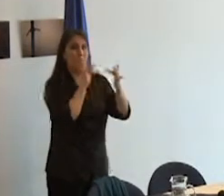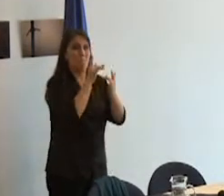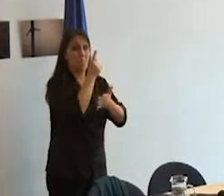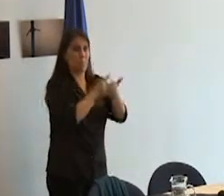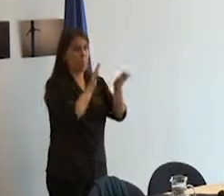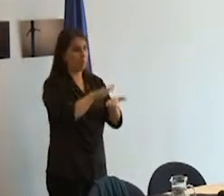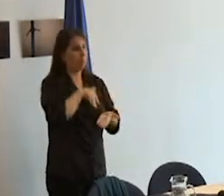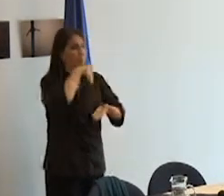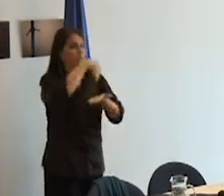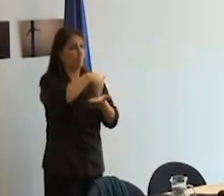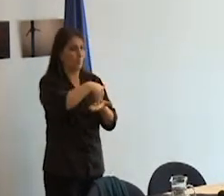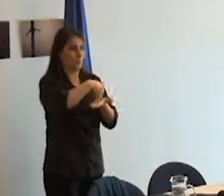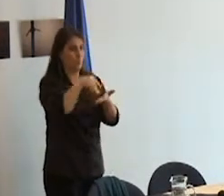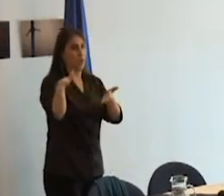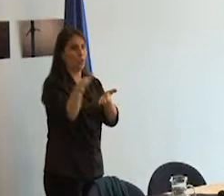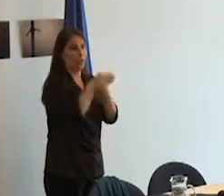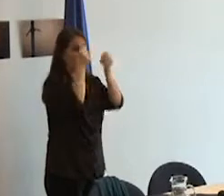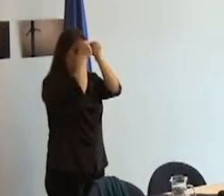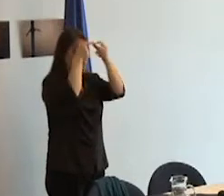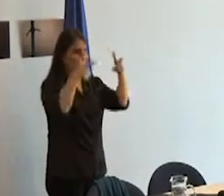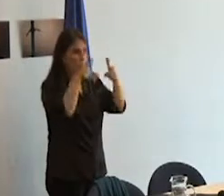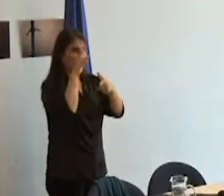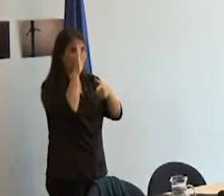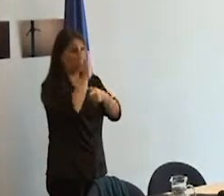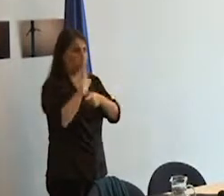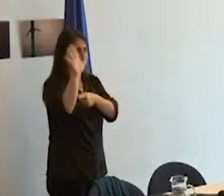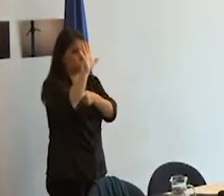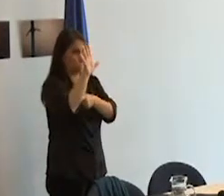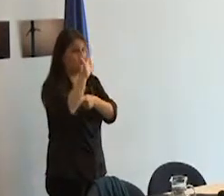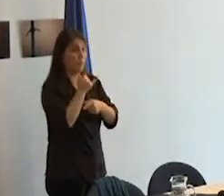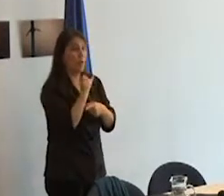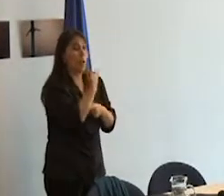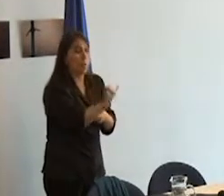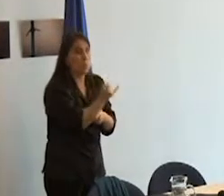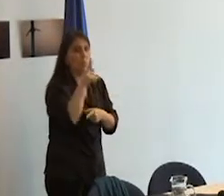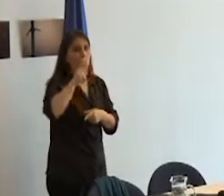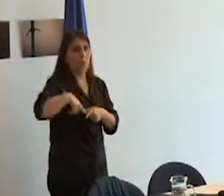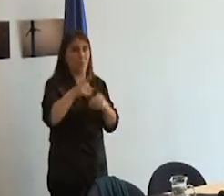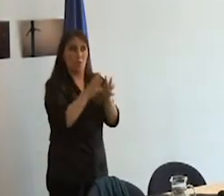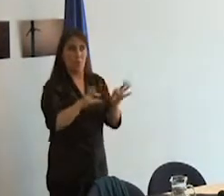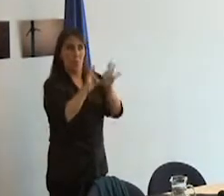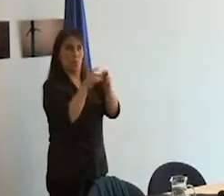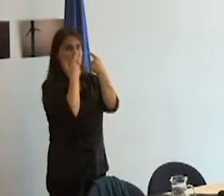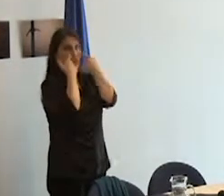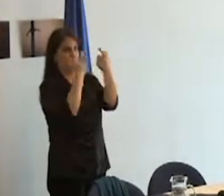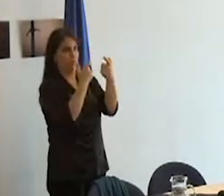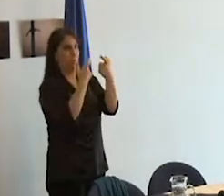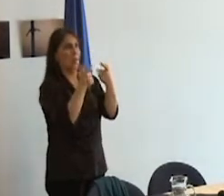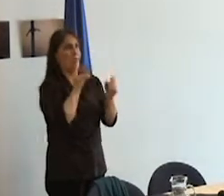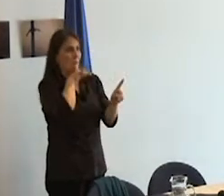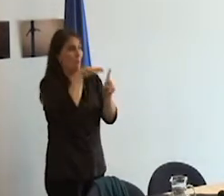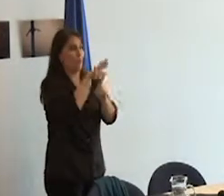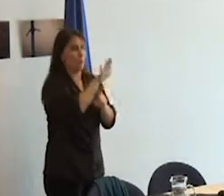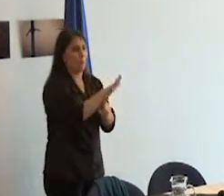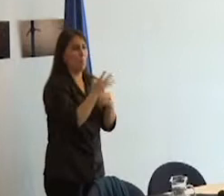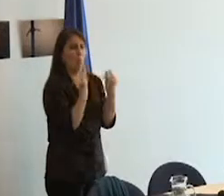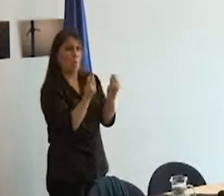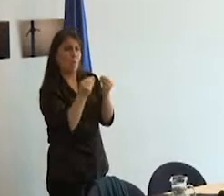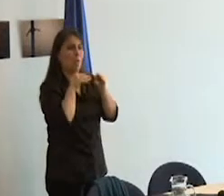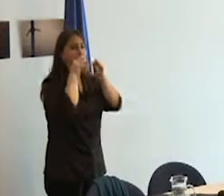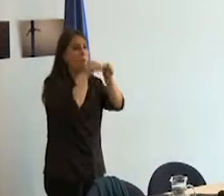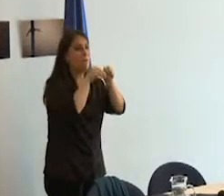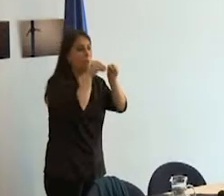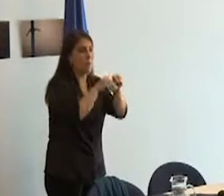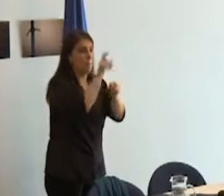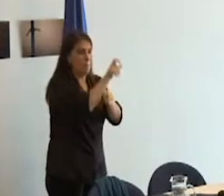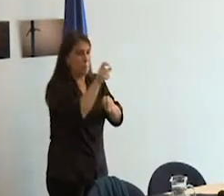el posicionamiento de los estados-nación, en los que la escuela juega un papel preponderante en el sentido de formar